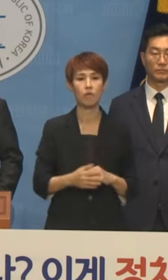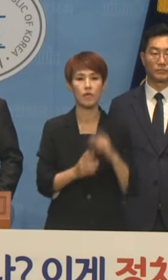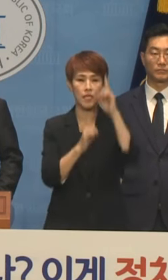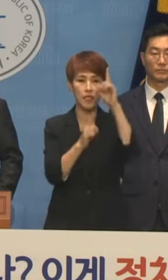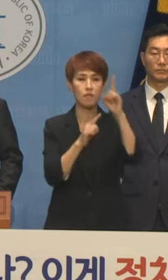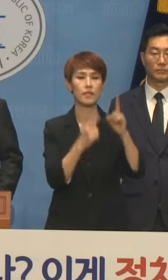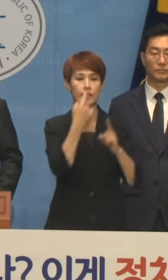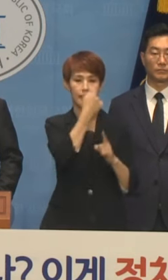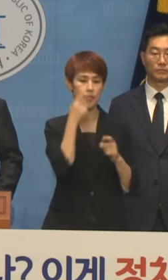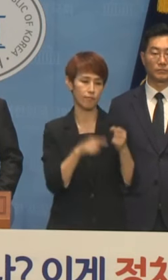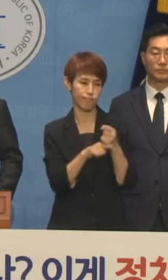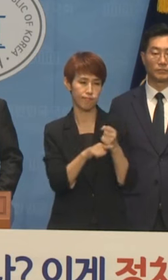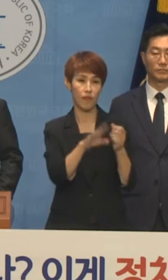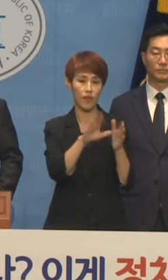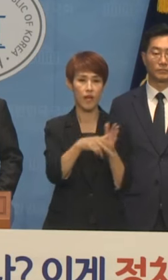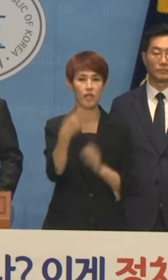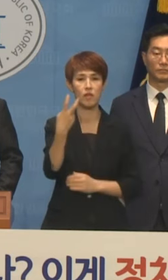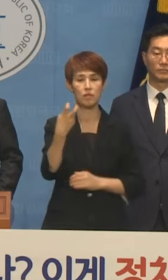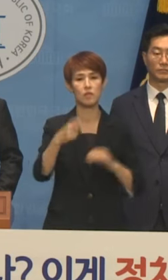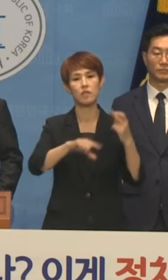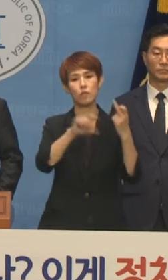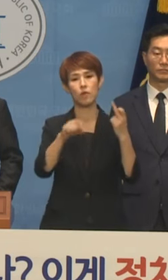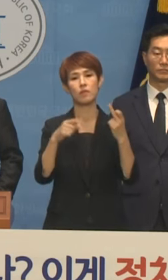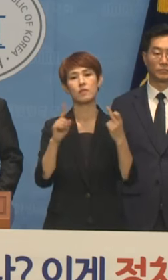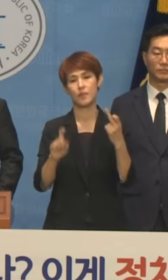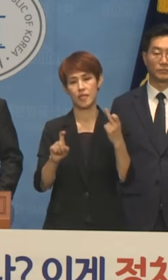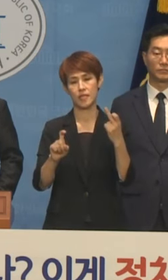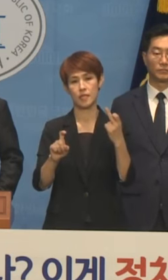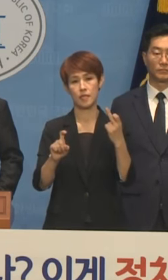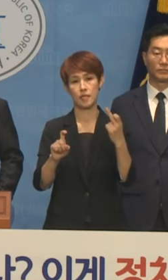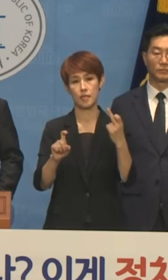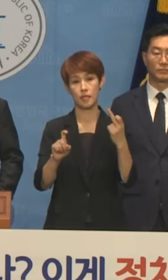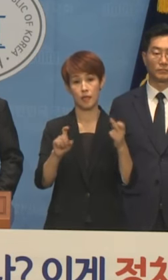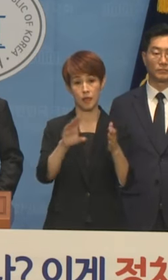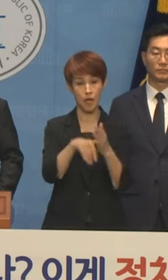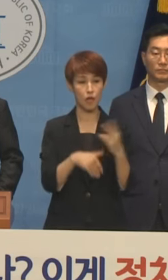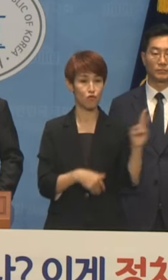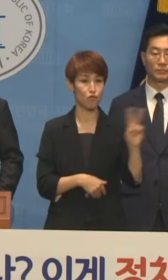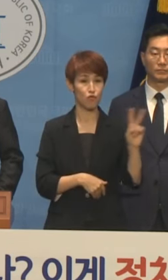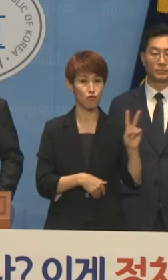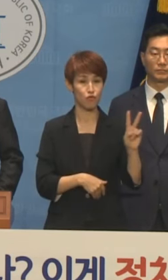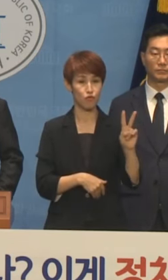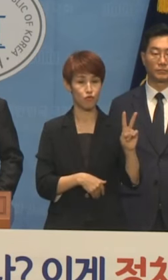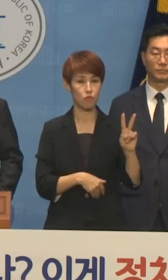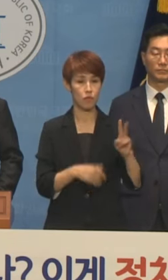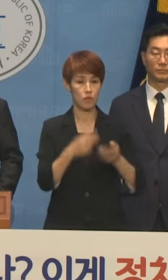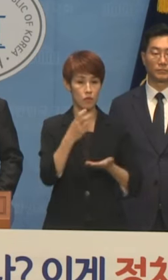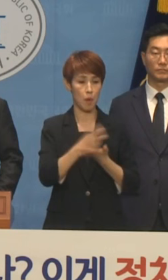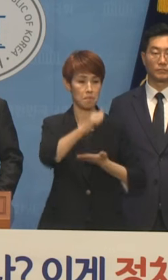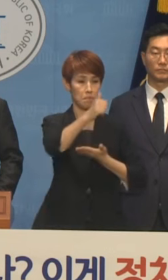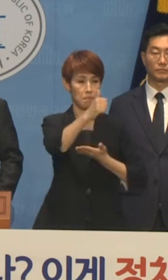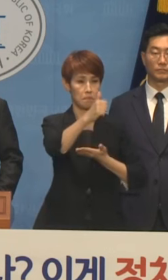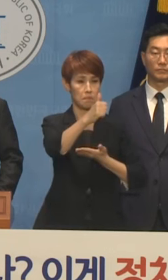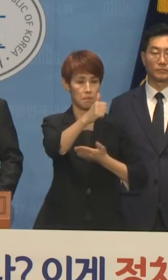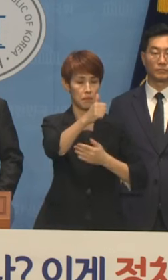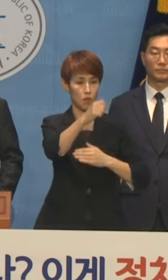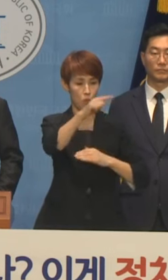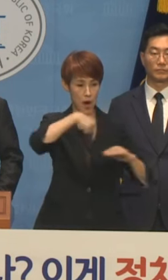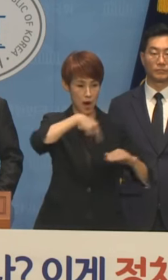증인신문이 있었던 2020년 12월 11일 사이 두 사람의 출정 기록을 먼저 공개해야